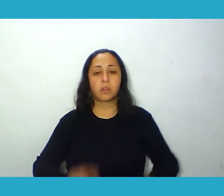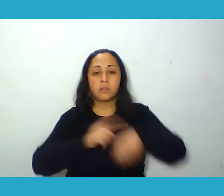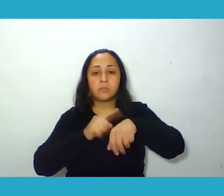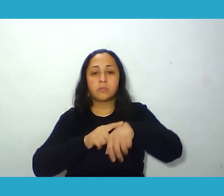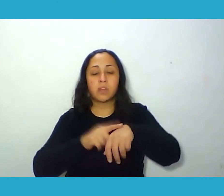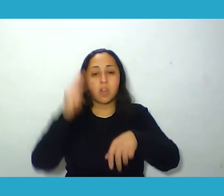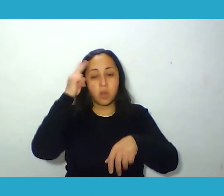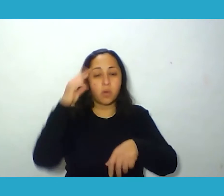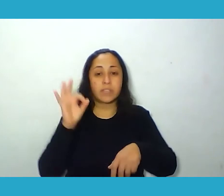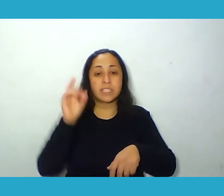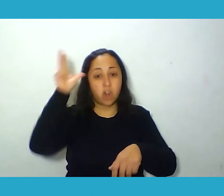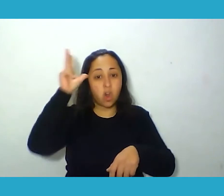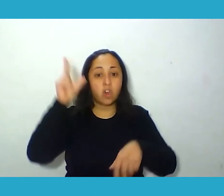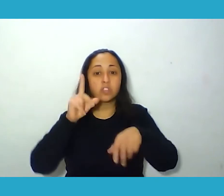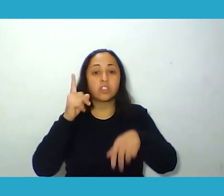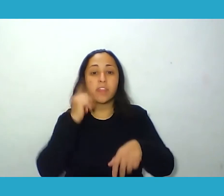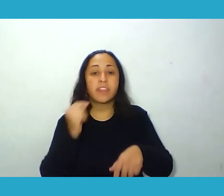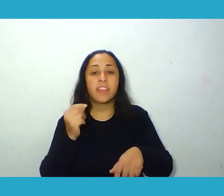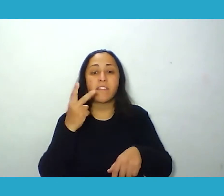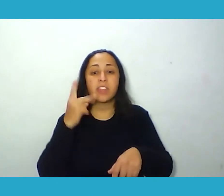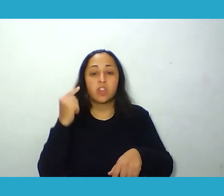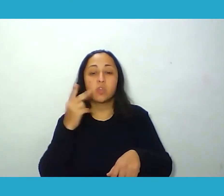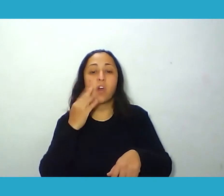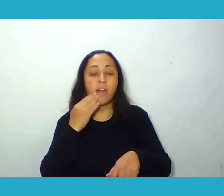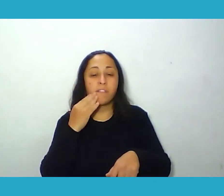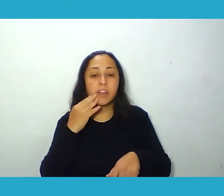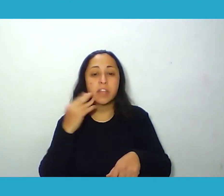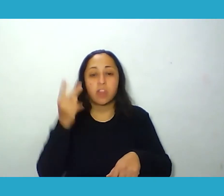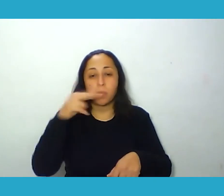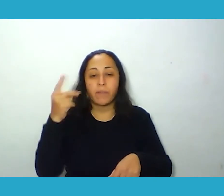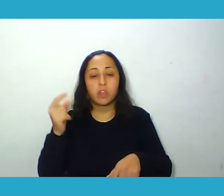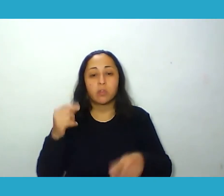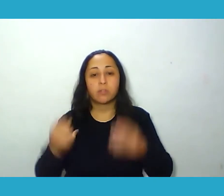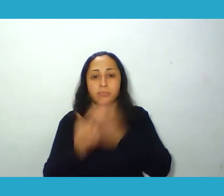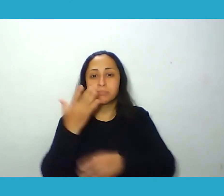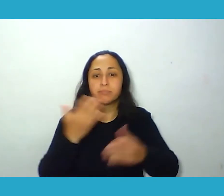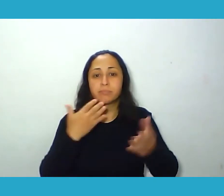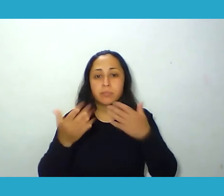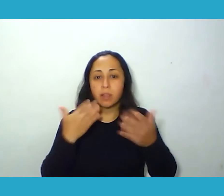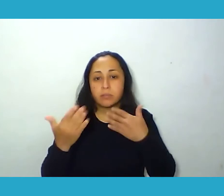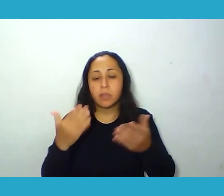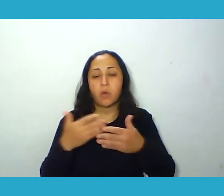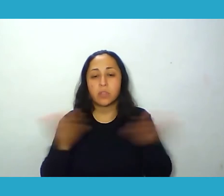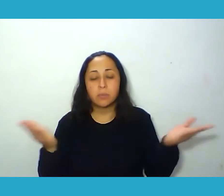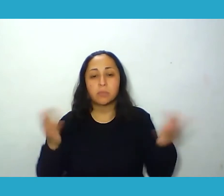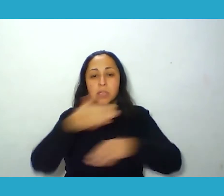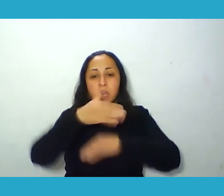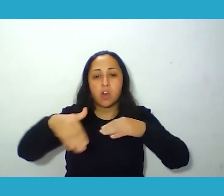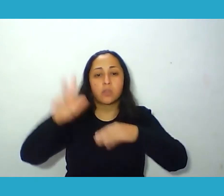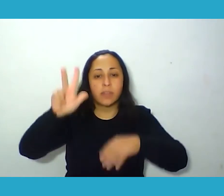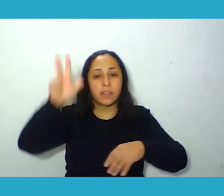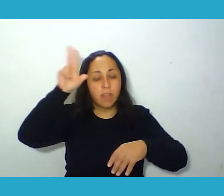Siendo las 9:08 del día 21 de abril de 2021, se retoma la audiencia pública correspondiente al estudio de impacto ambiental de la obra Alternativa Ruta